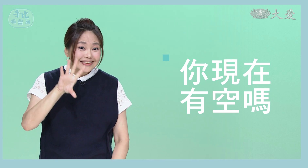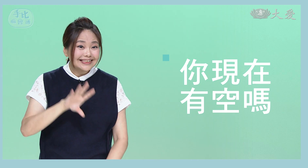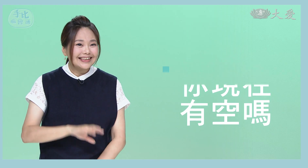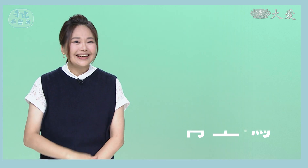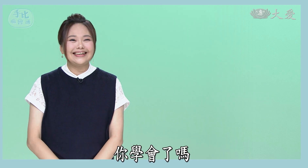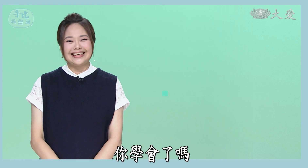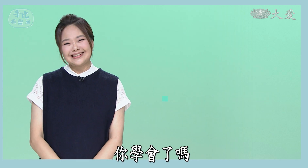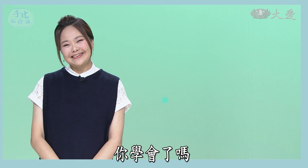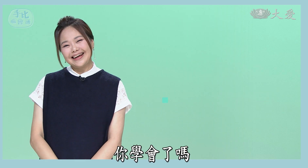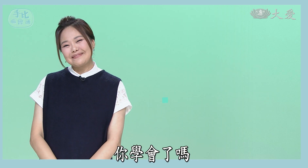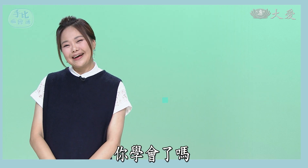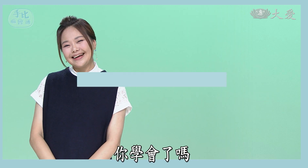你学会了吗？